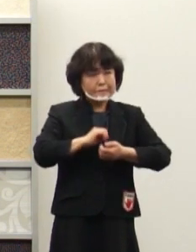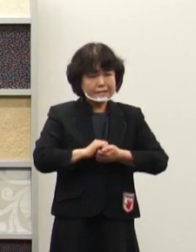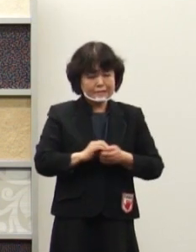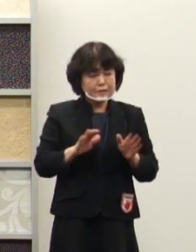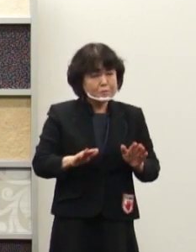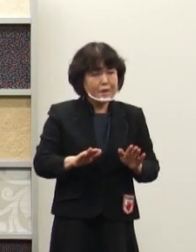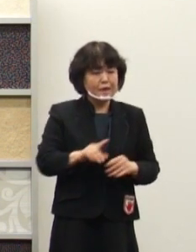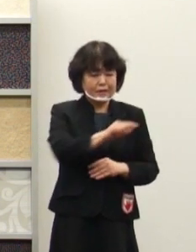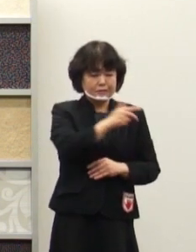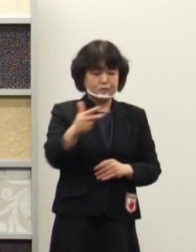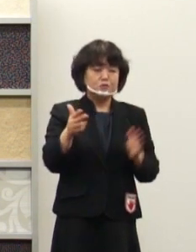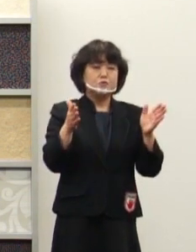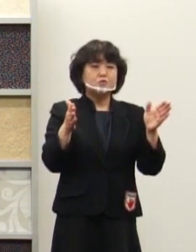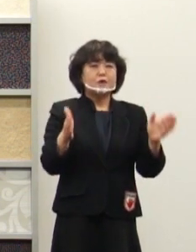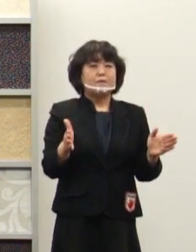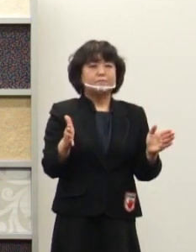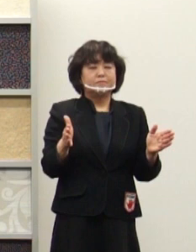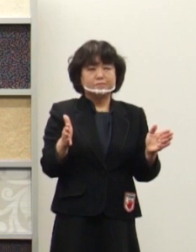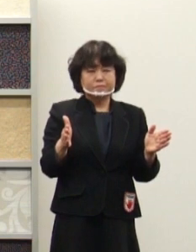間、